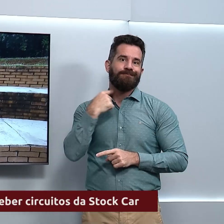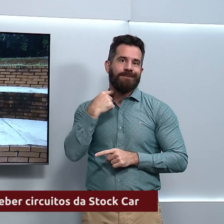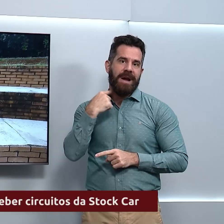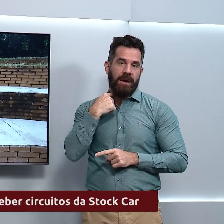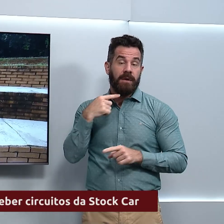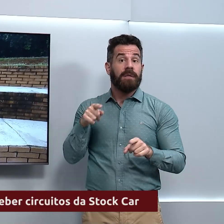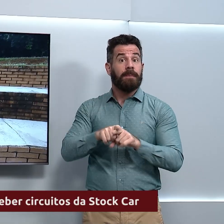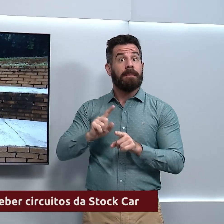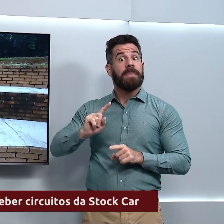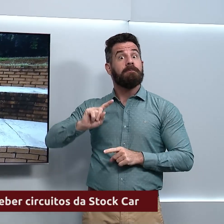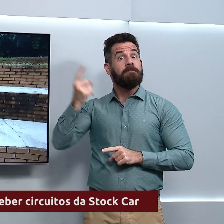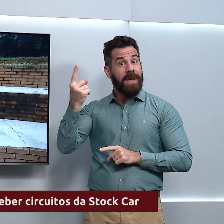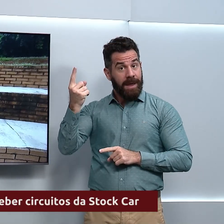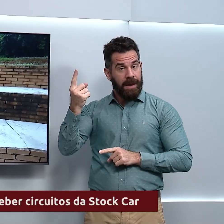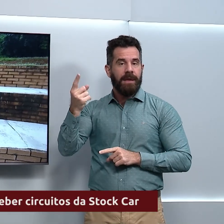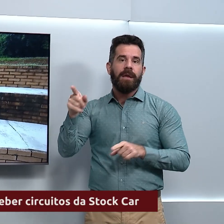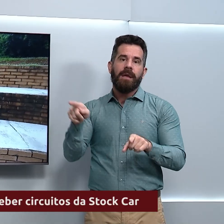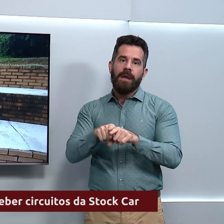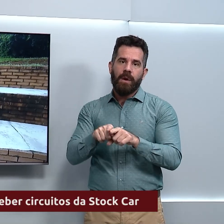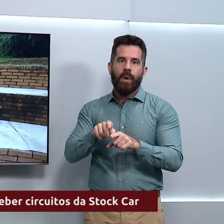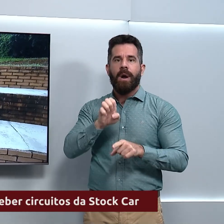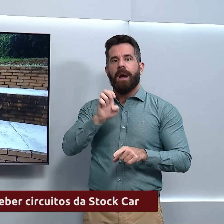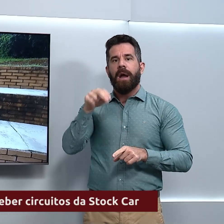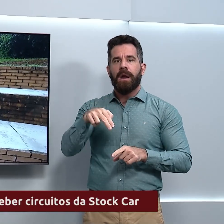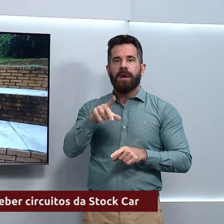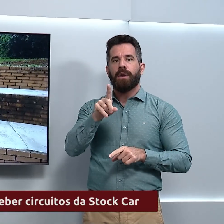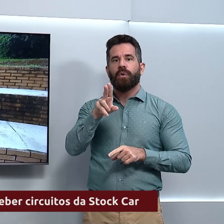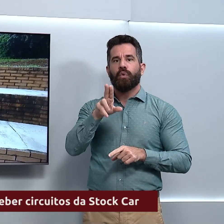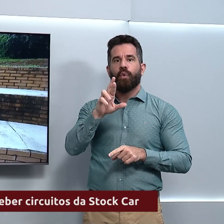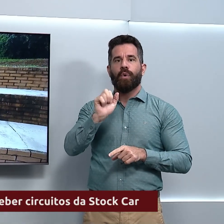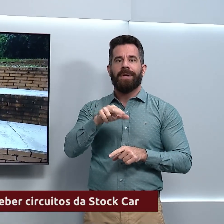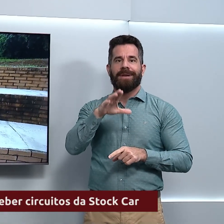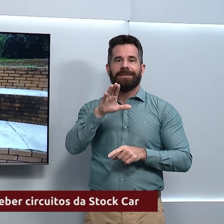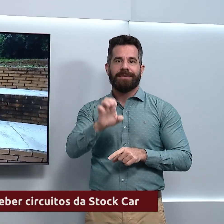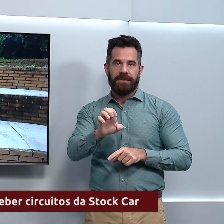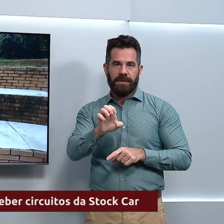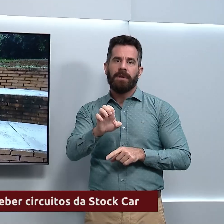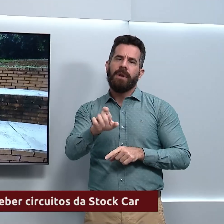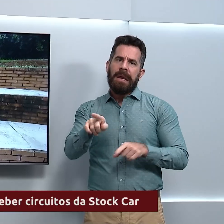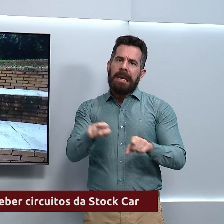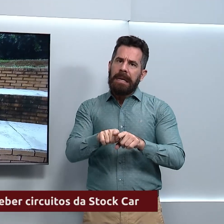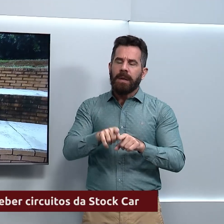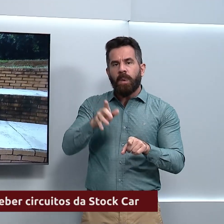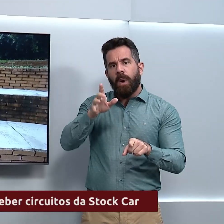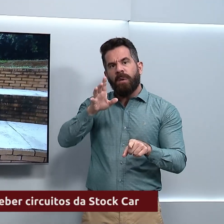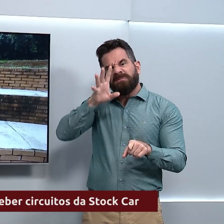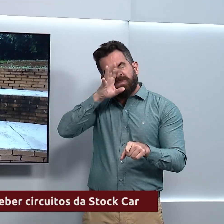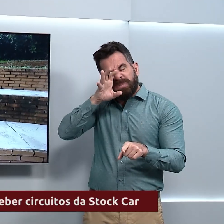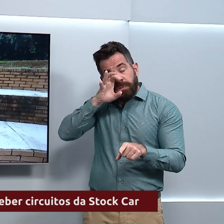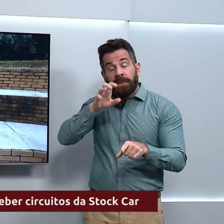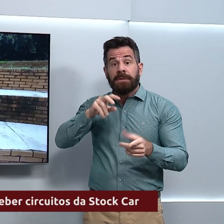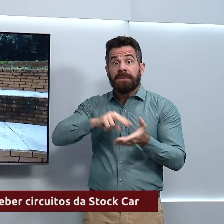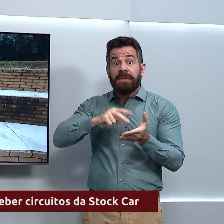também recebe uma prova no estilo Endurance, de resistência da Stock Car. Essa etapa tem duração